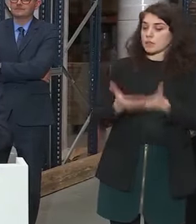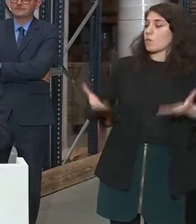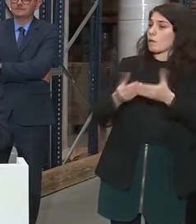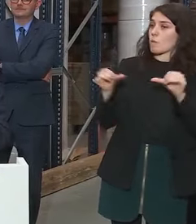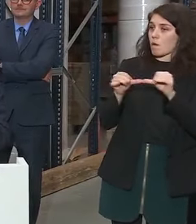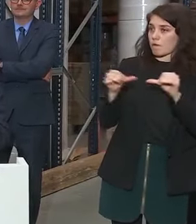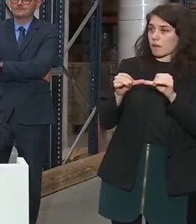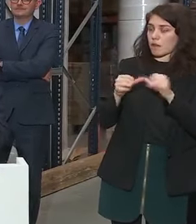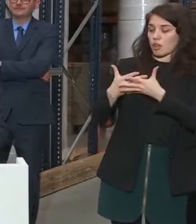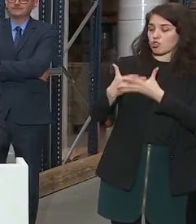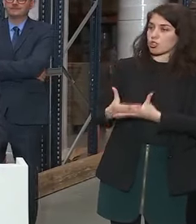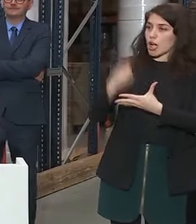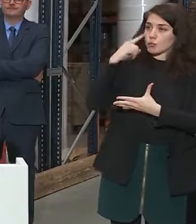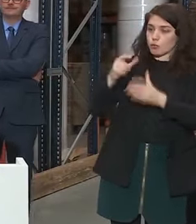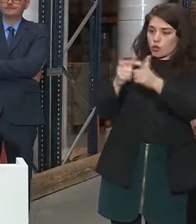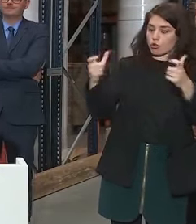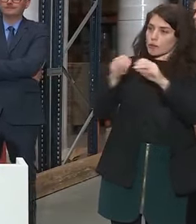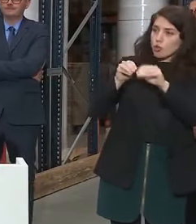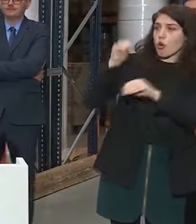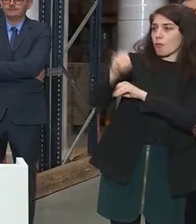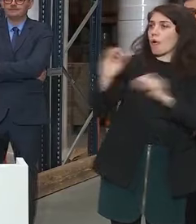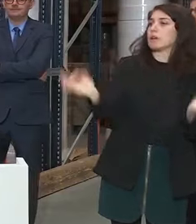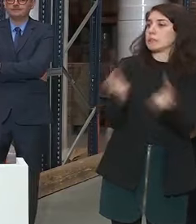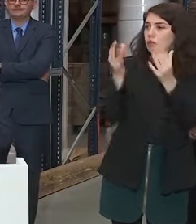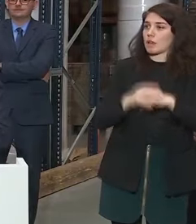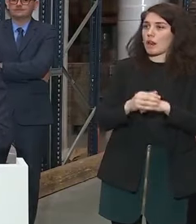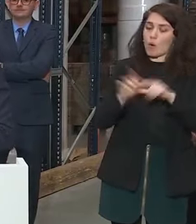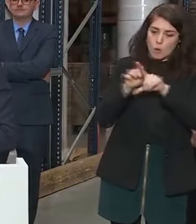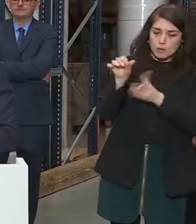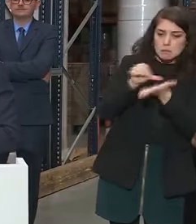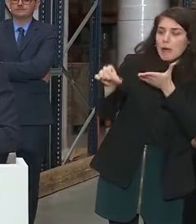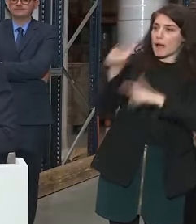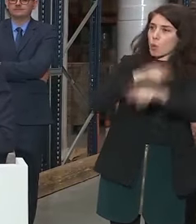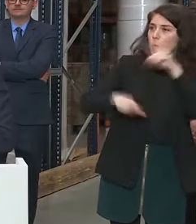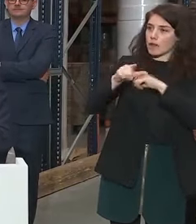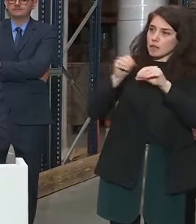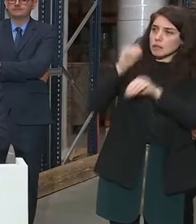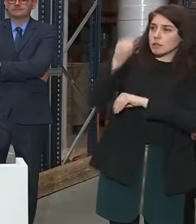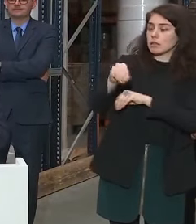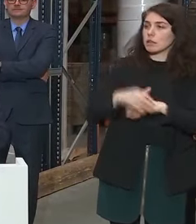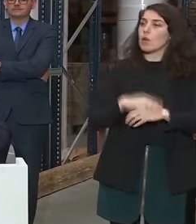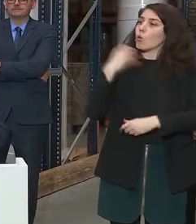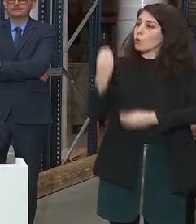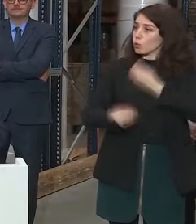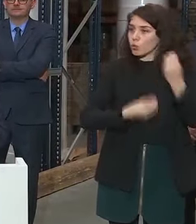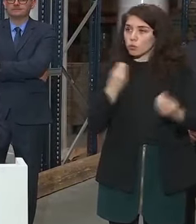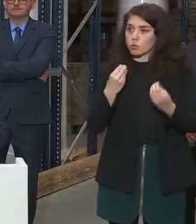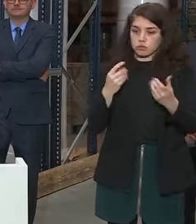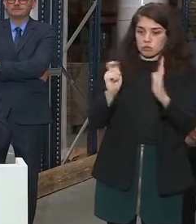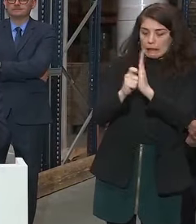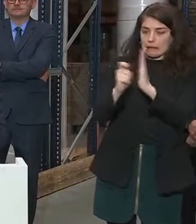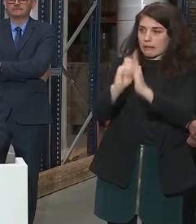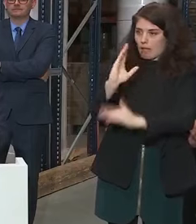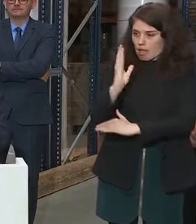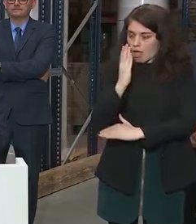charges, aussi de loyers et d'échéances qui étaient extrêmement importantes et angoissantes.